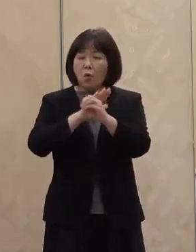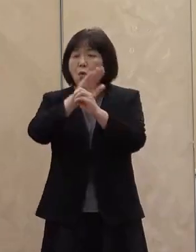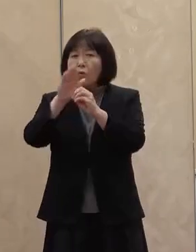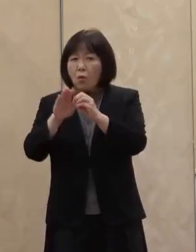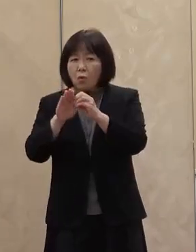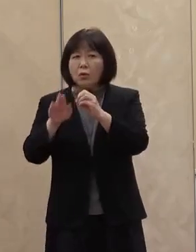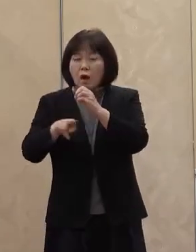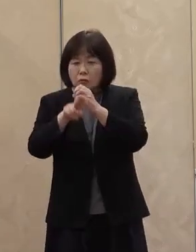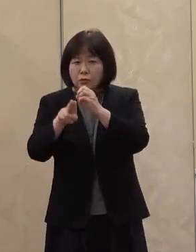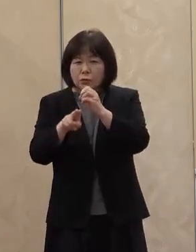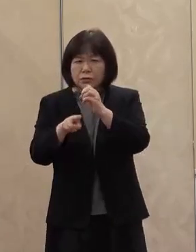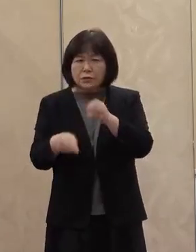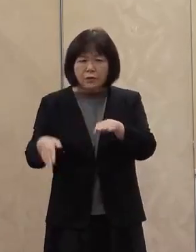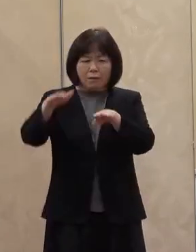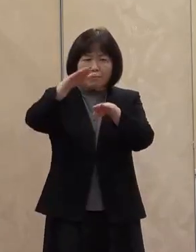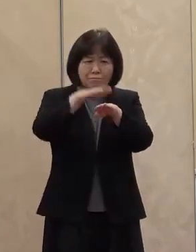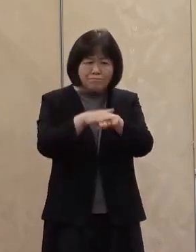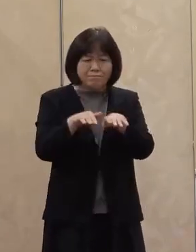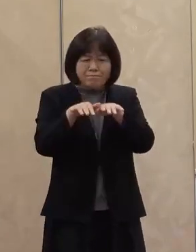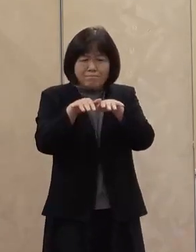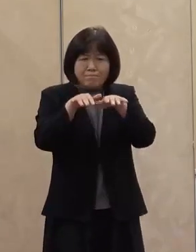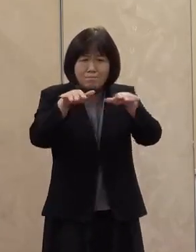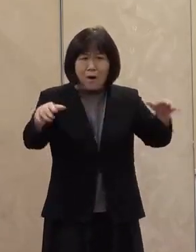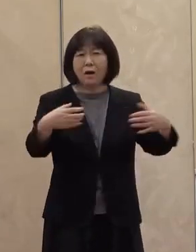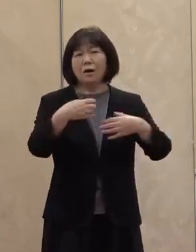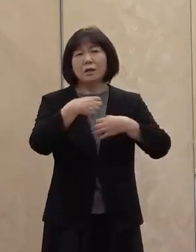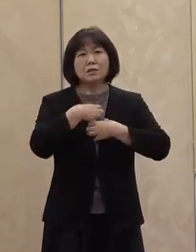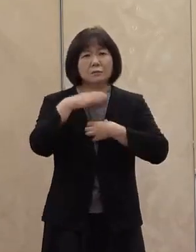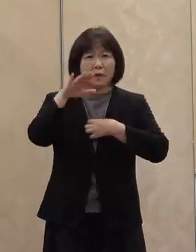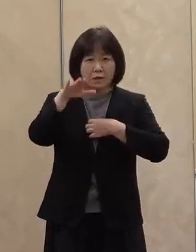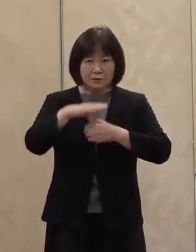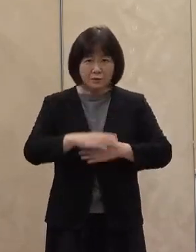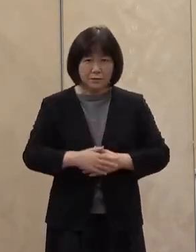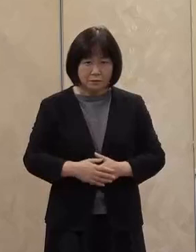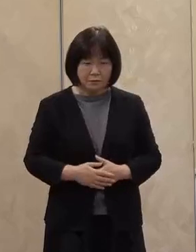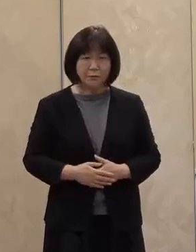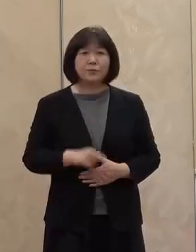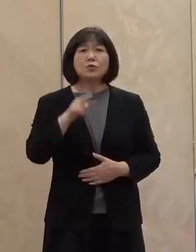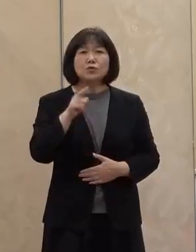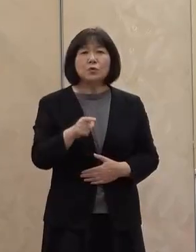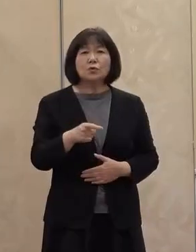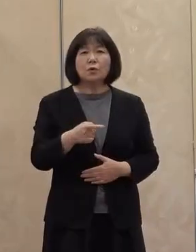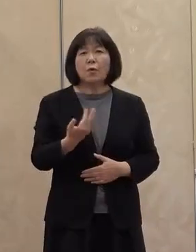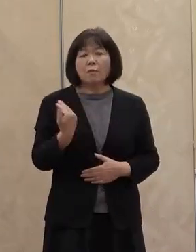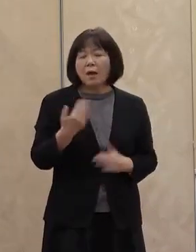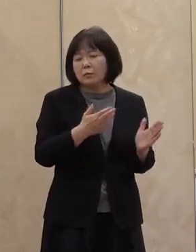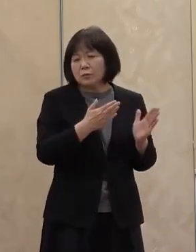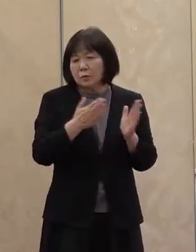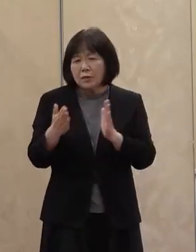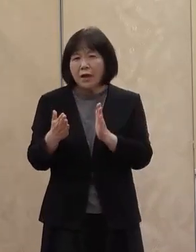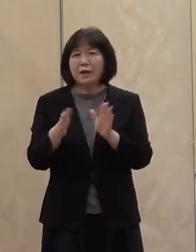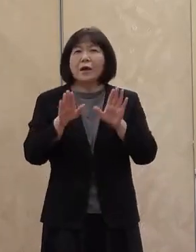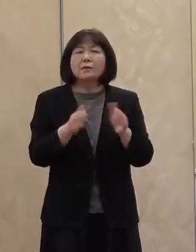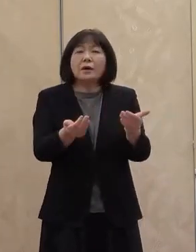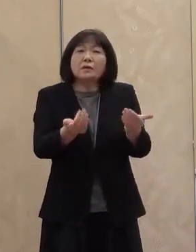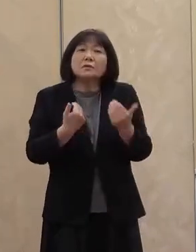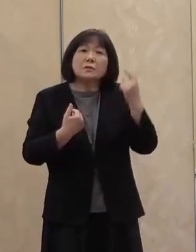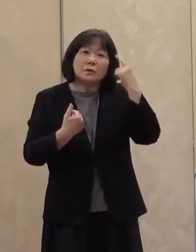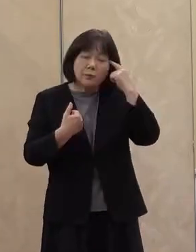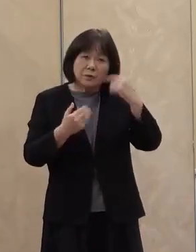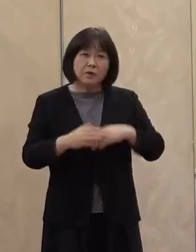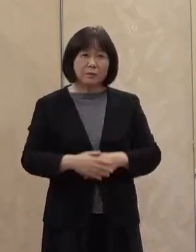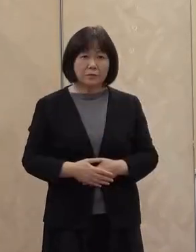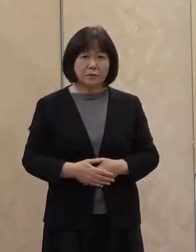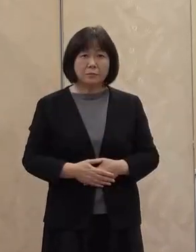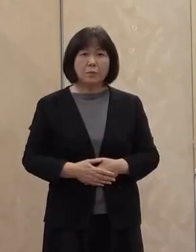ダブルで流行る可能性というのは十分あり得ます。ですので、その備えを今のうちにやっていく必要があります。もうすでに着